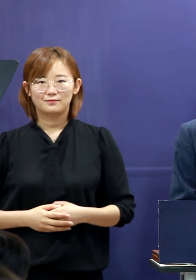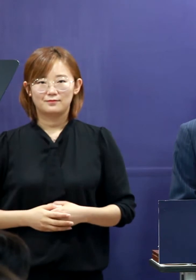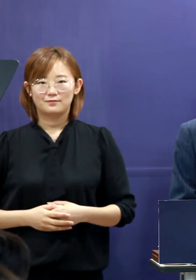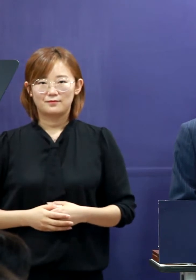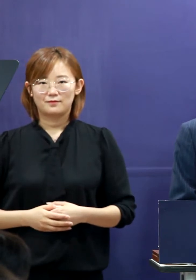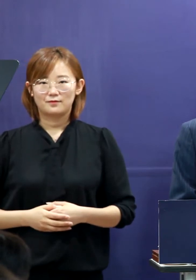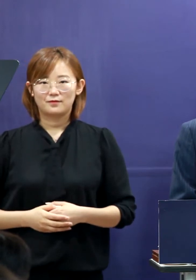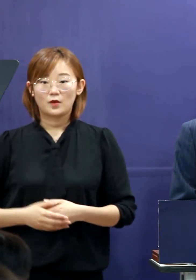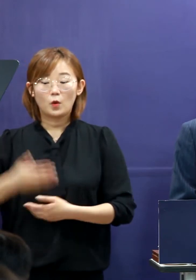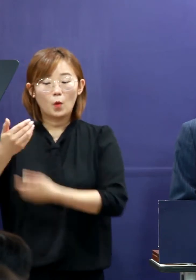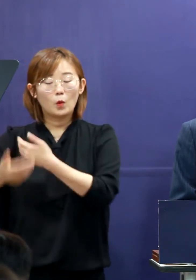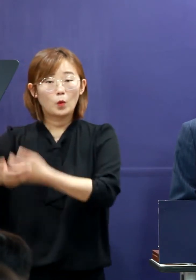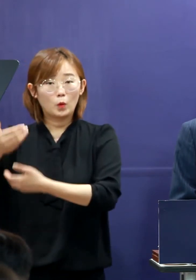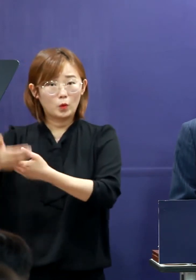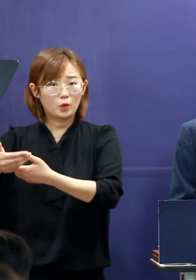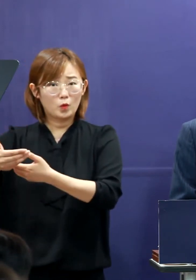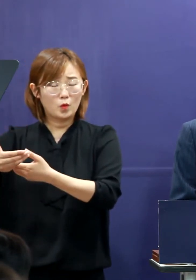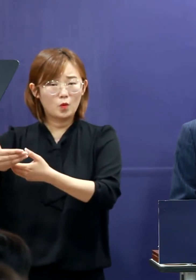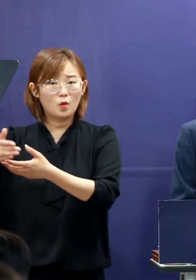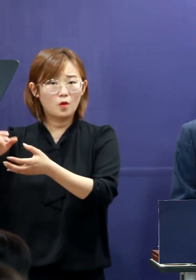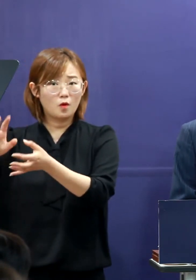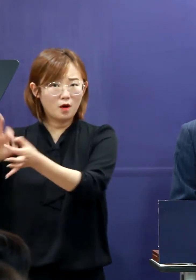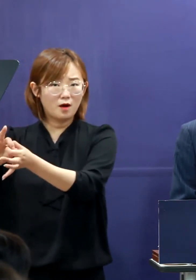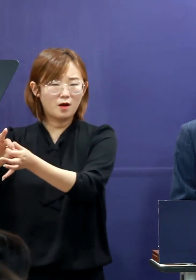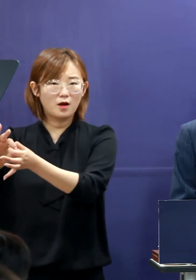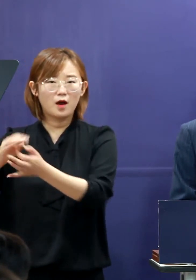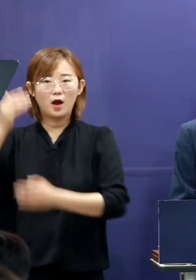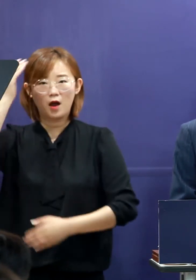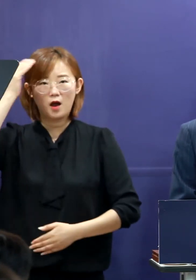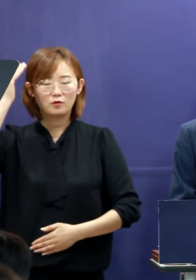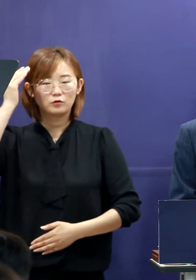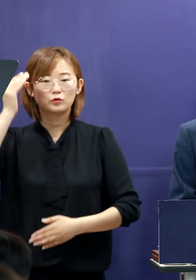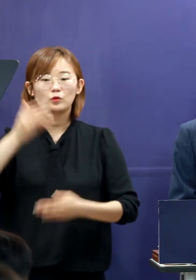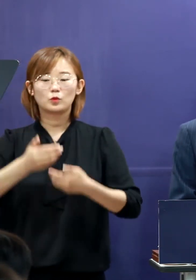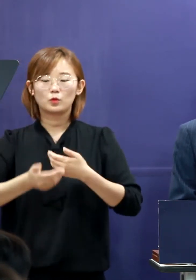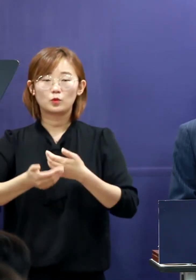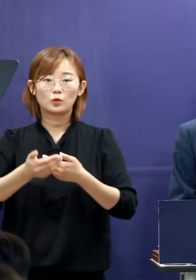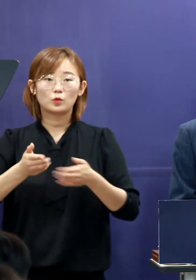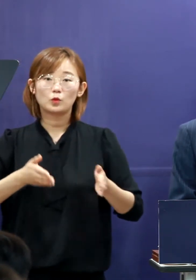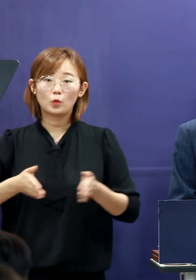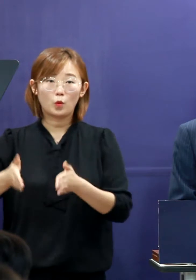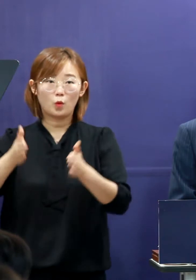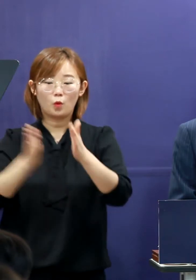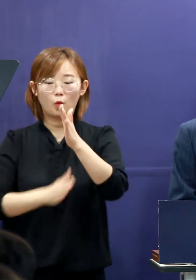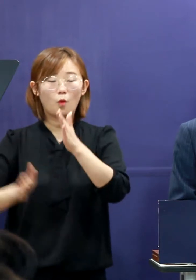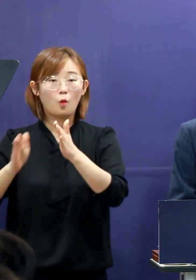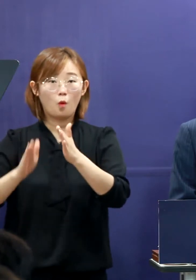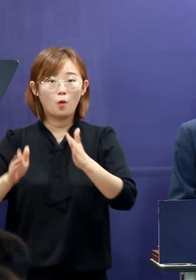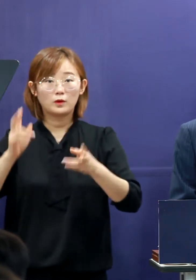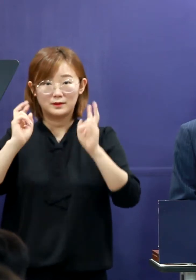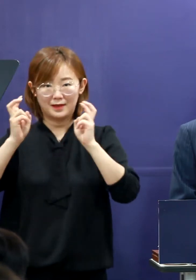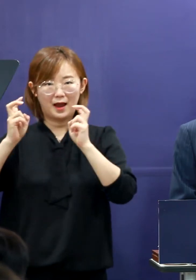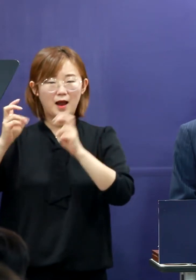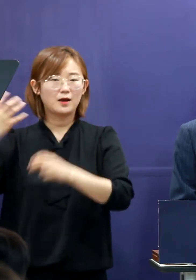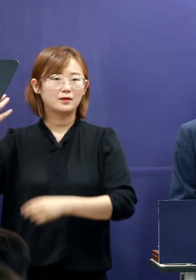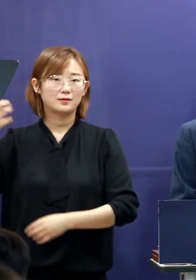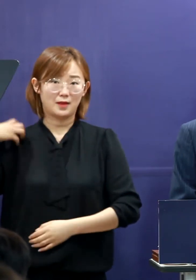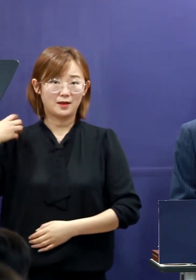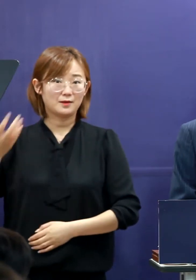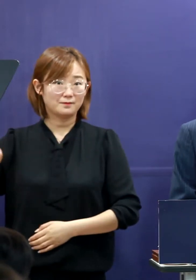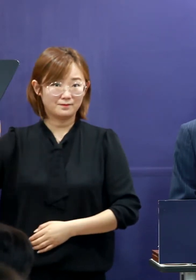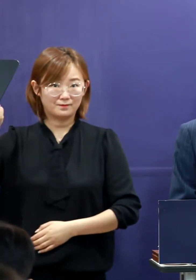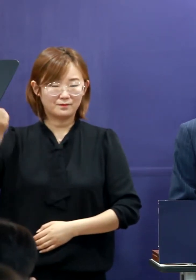고속도로 관리는 이제 한국도로공사가 관리하고 있는데, 한국도로공사 입장은 경제적